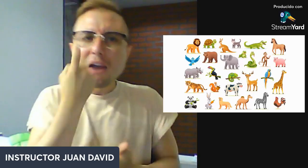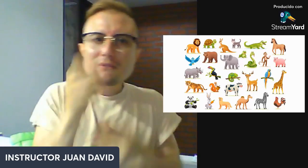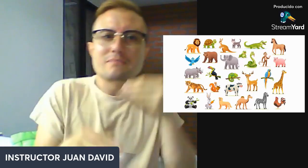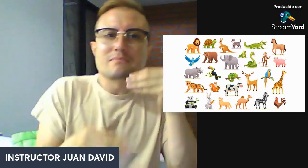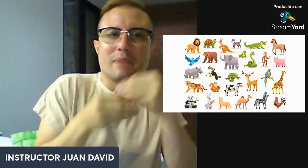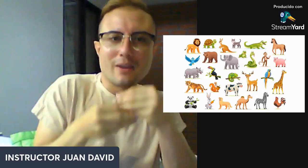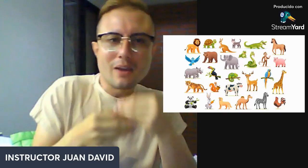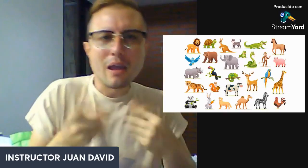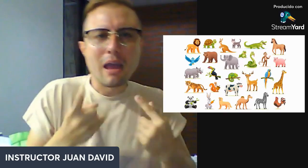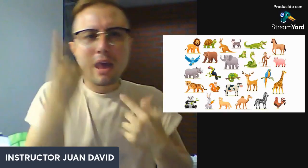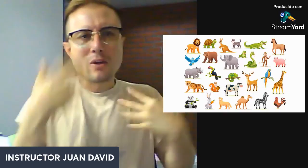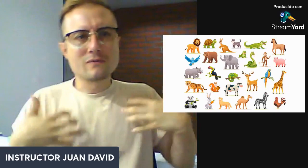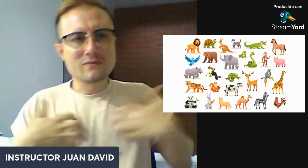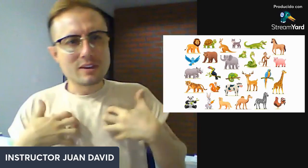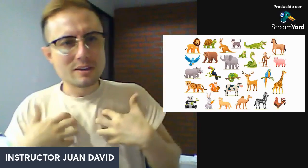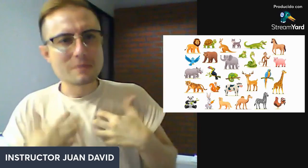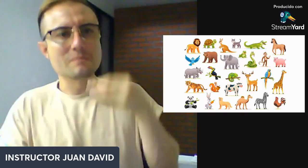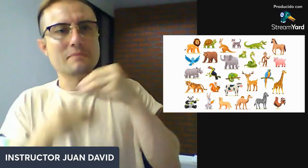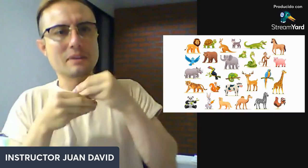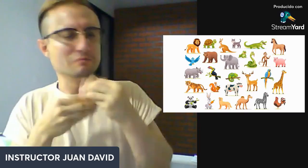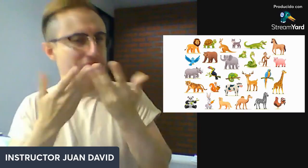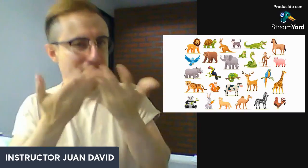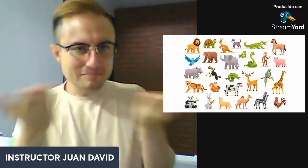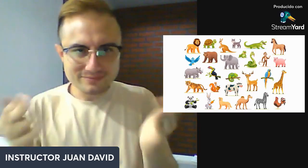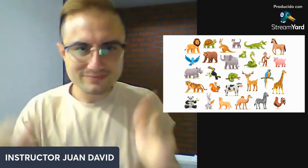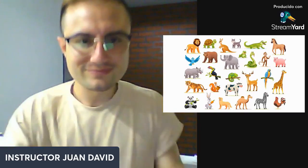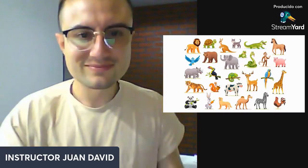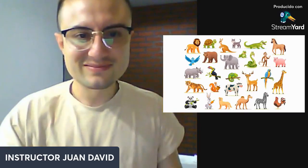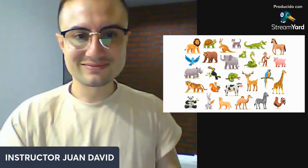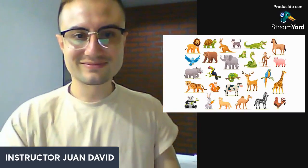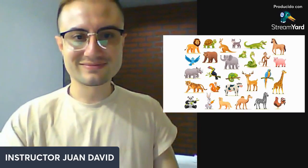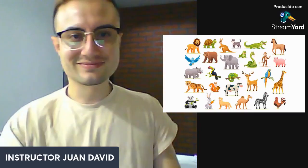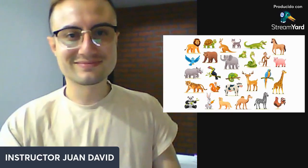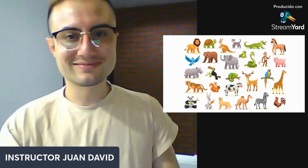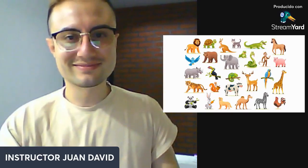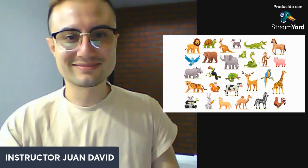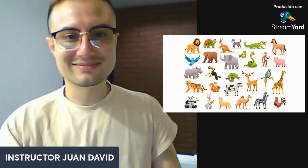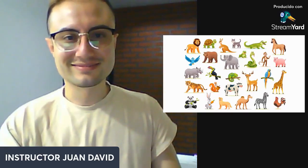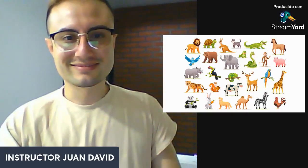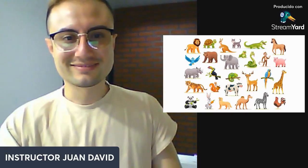entonces bienvenidas todas las preguntas, las inquietudes, pueden hacerlos.